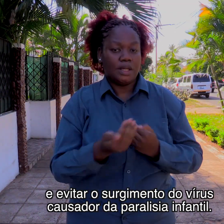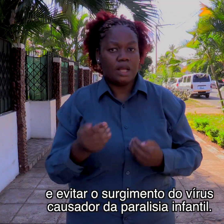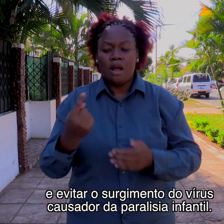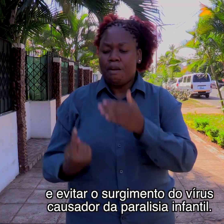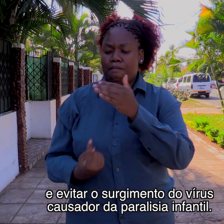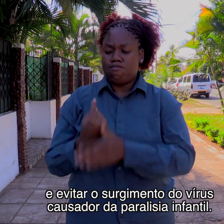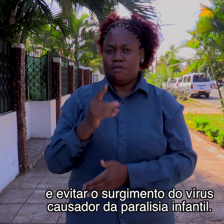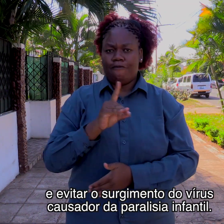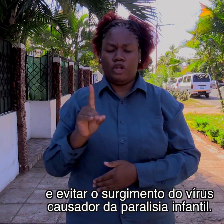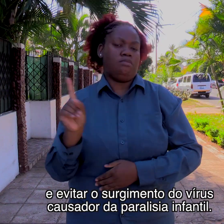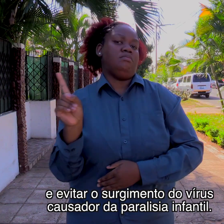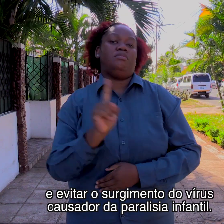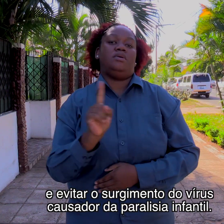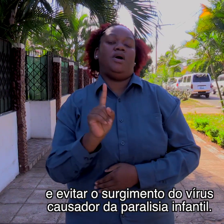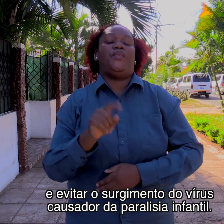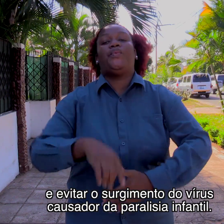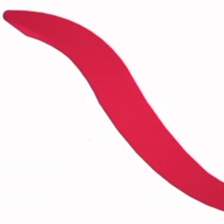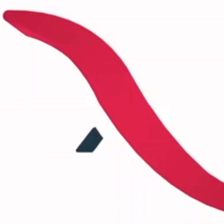vírus causador da paralisia infantil.